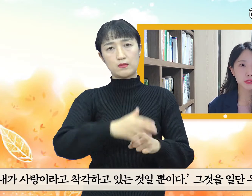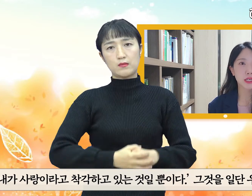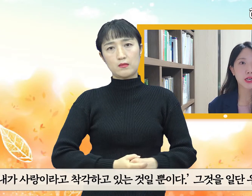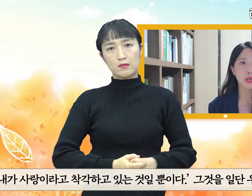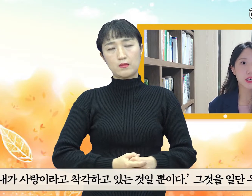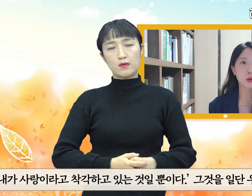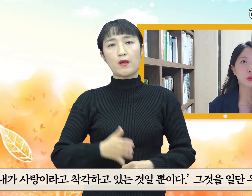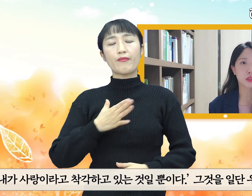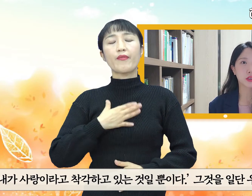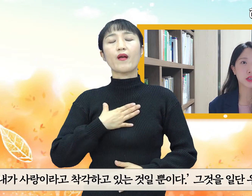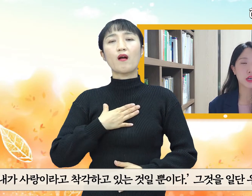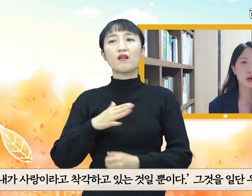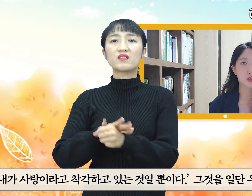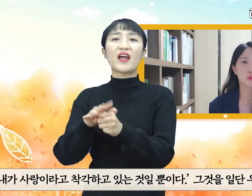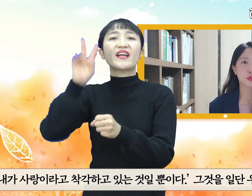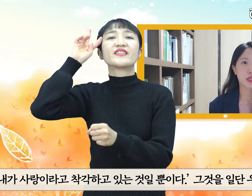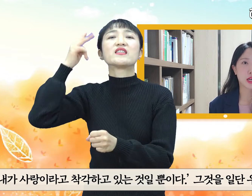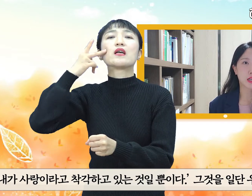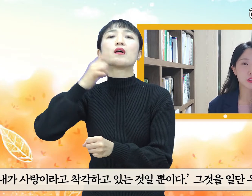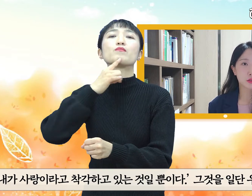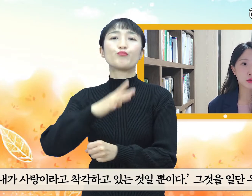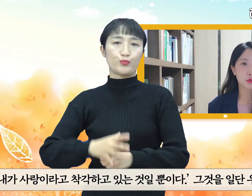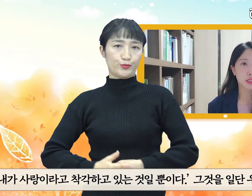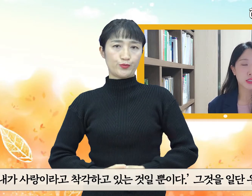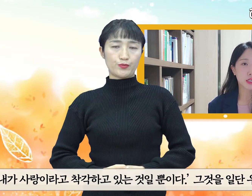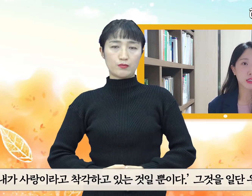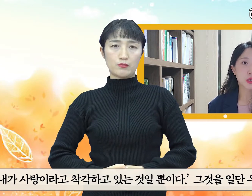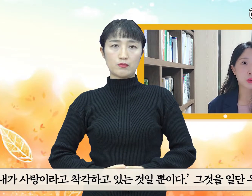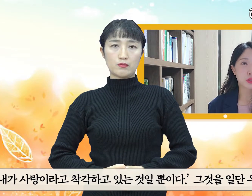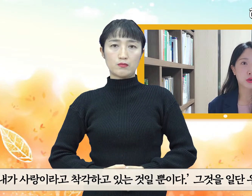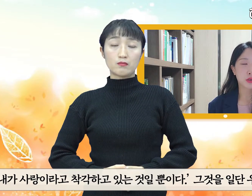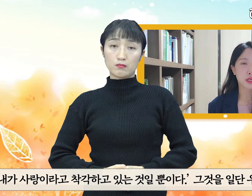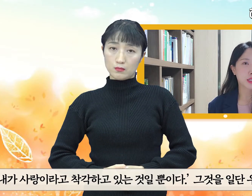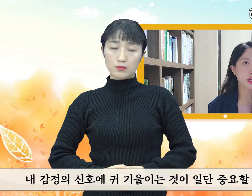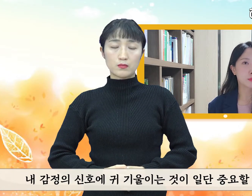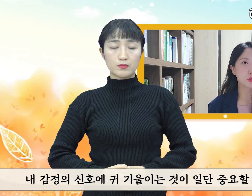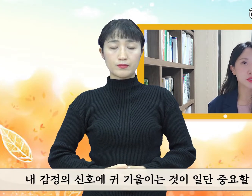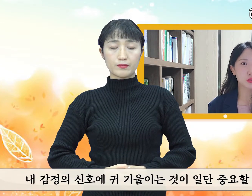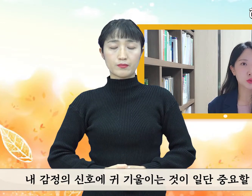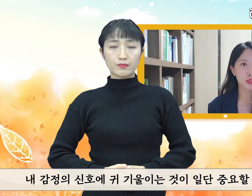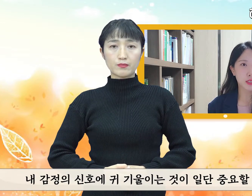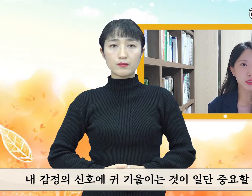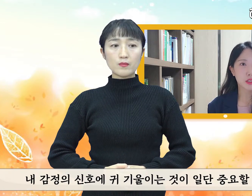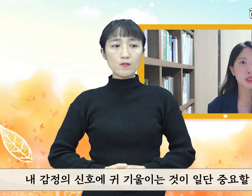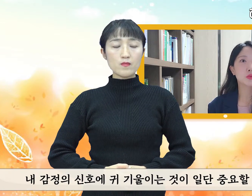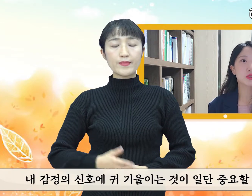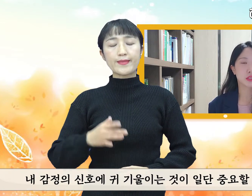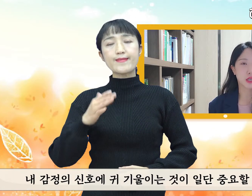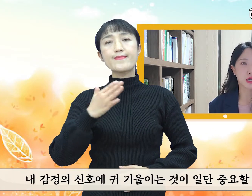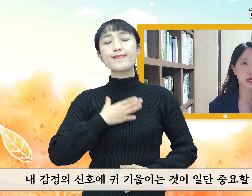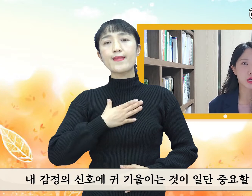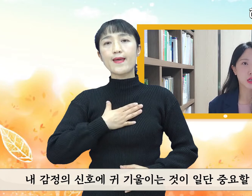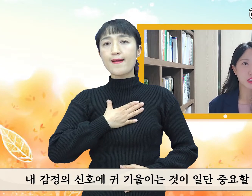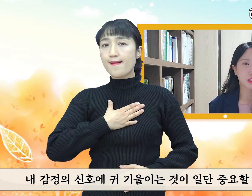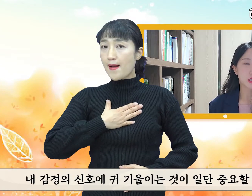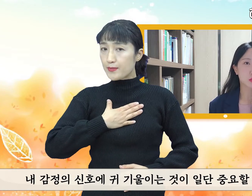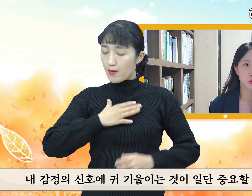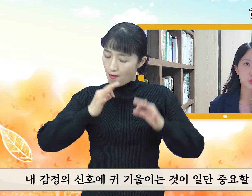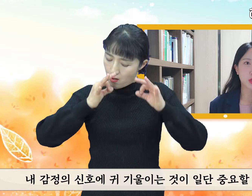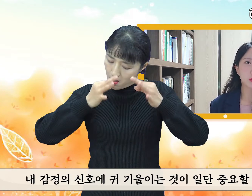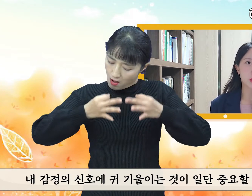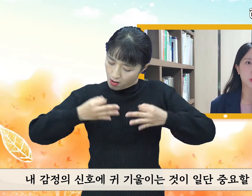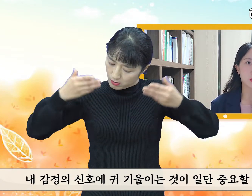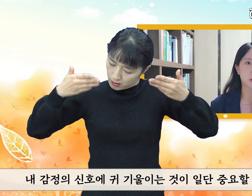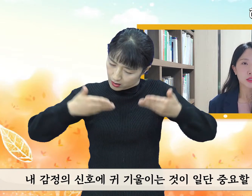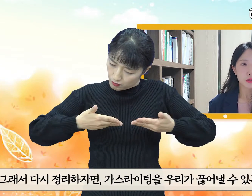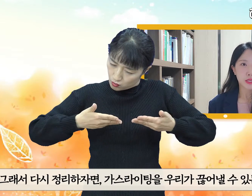사랑이라고 착각하고 있는 것일 뿐이다. 그것을 우리가 일단은 알고 있는 거. 그러니까 내 감정의 신호에 잘 귀 기울이는 게 일단은